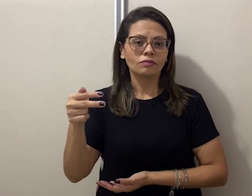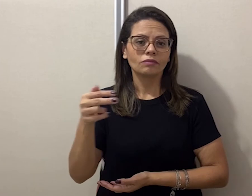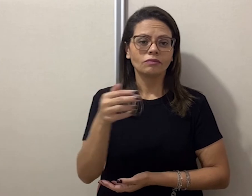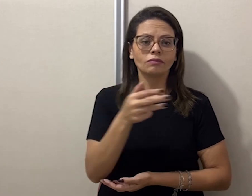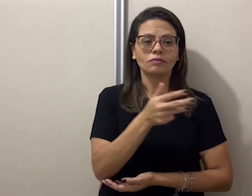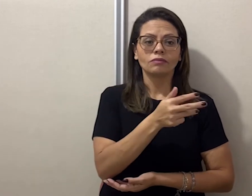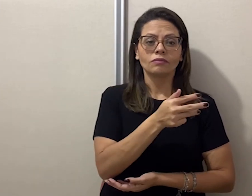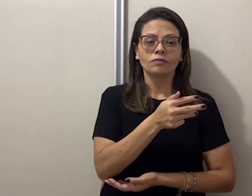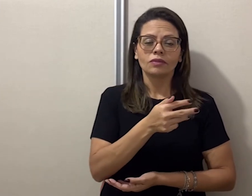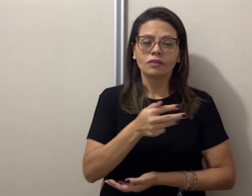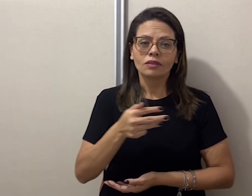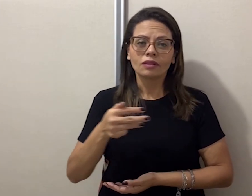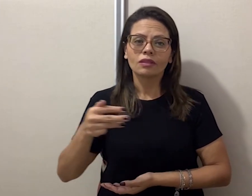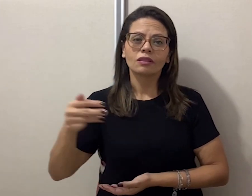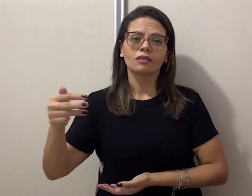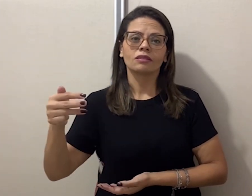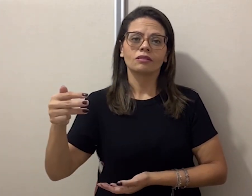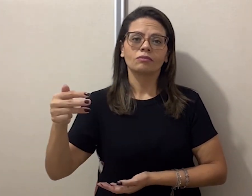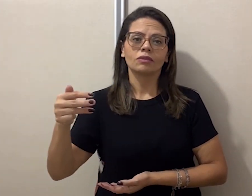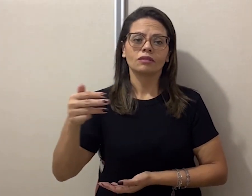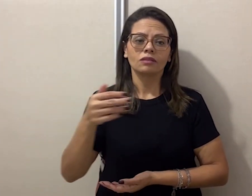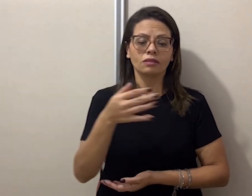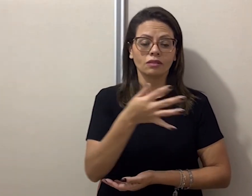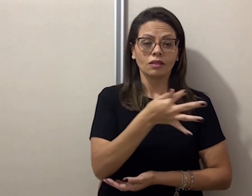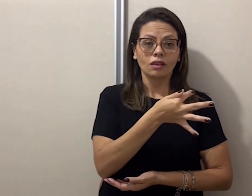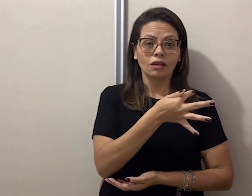Duas semanas. Três semanas.